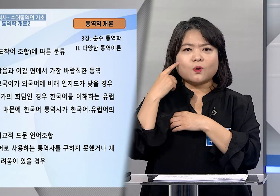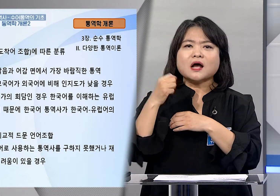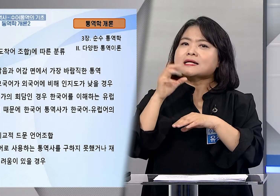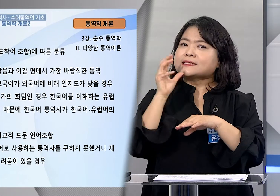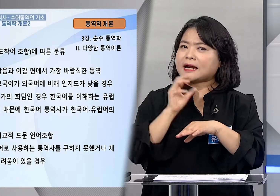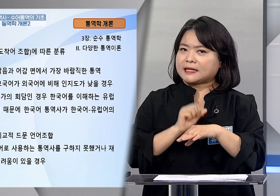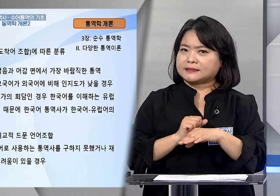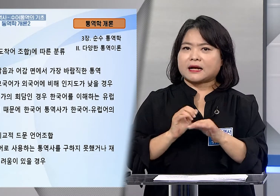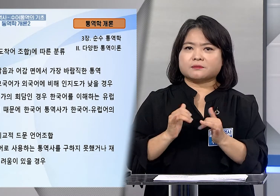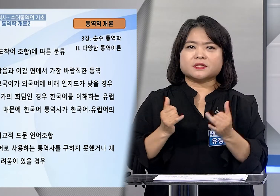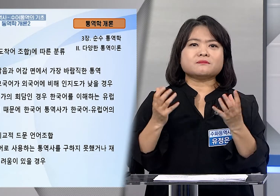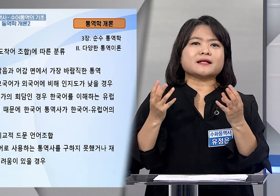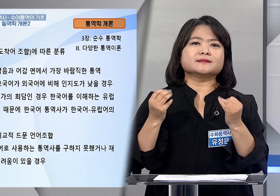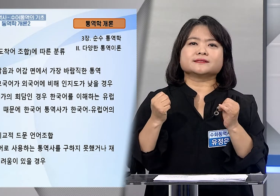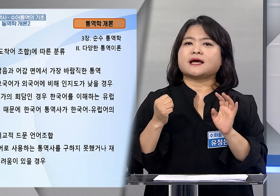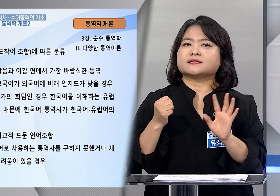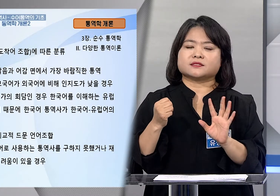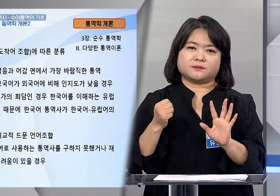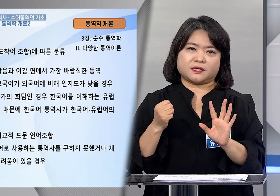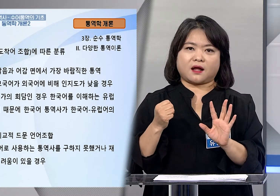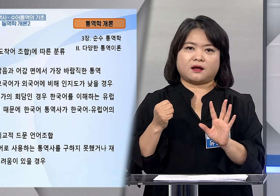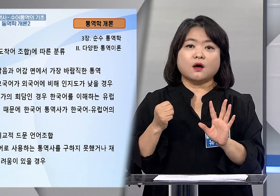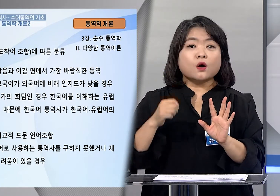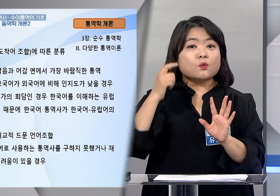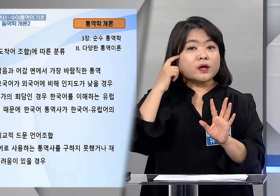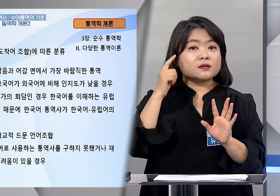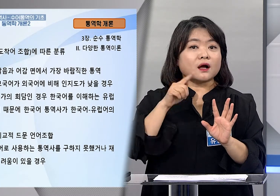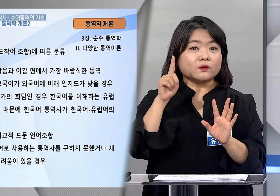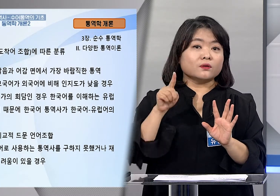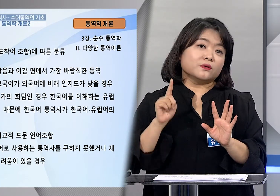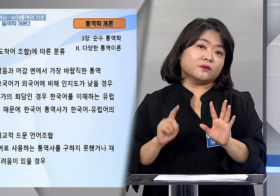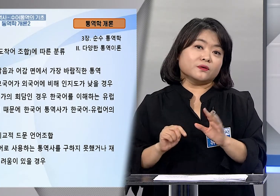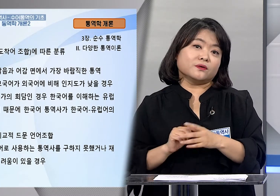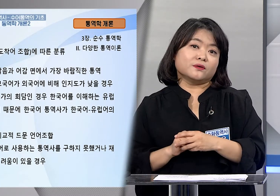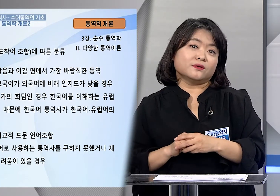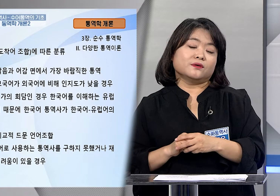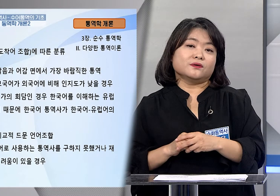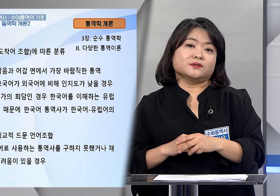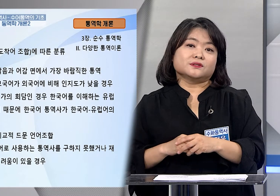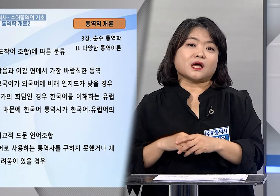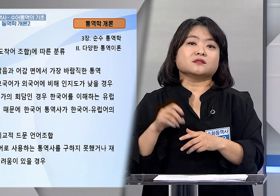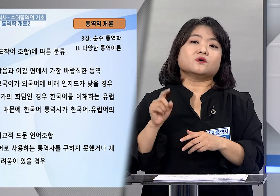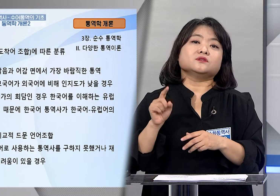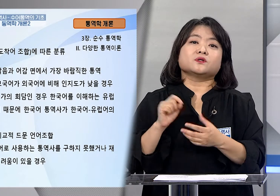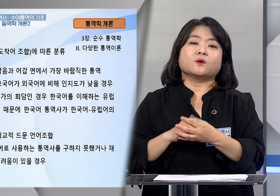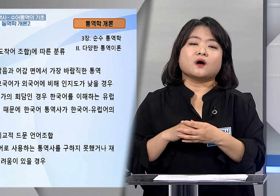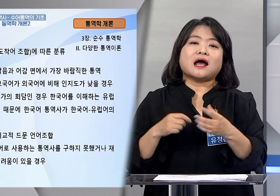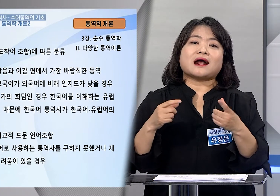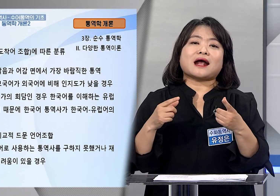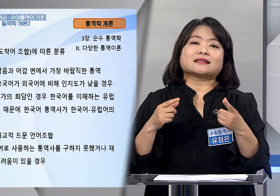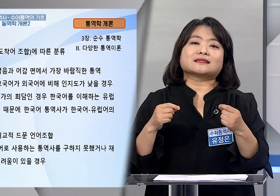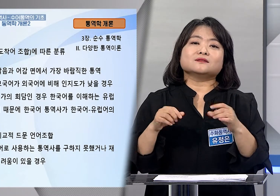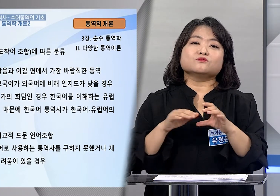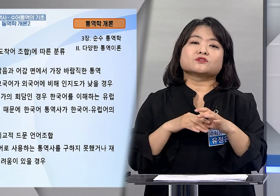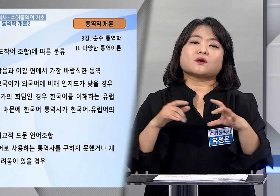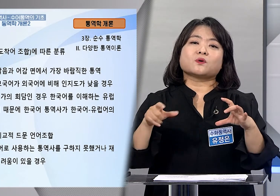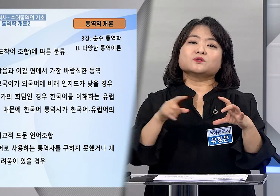잘하는 사람이 많지 않습니다. 왜일까요? 이거는요. 같은 문화권